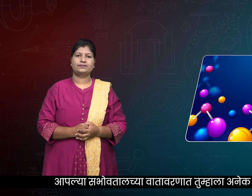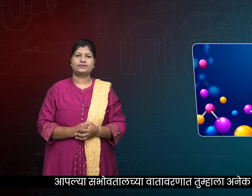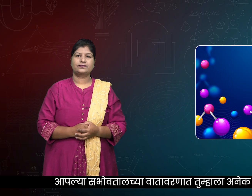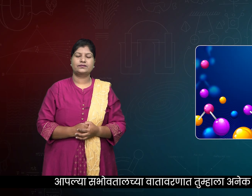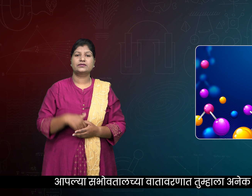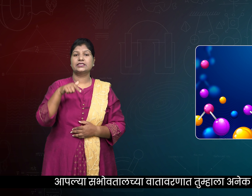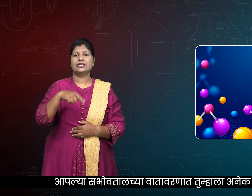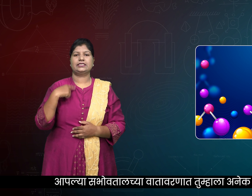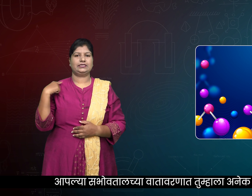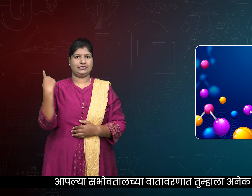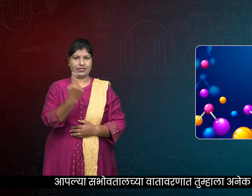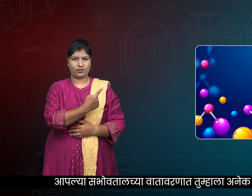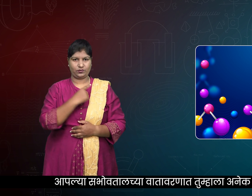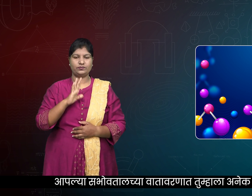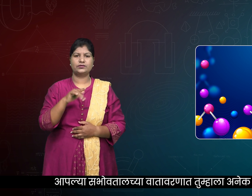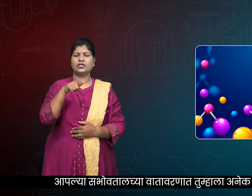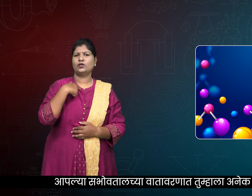आपल्या सभोवतालच्या वातावरणात तुम्हाला अनेक गोष्टी दिसतात.